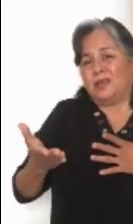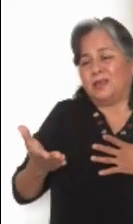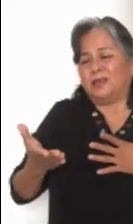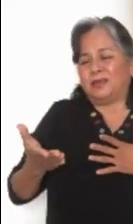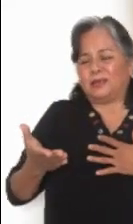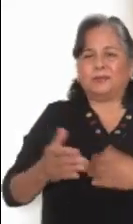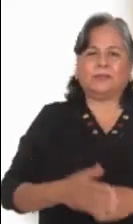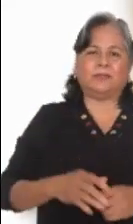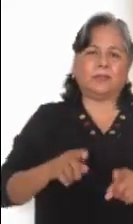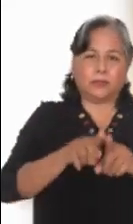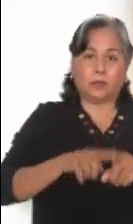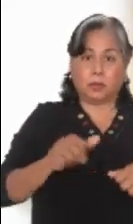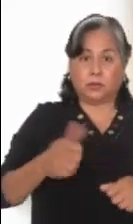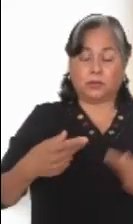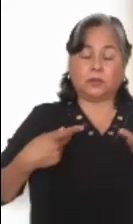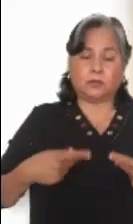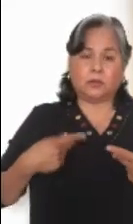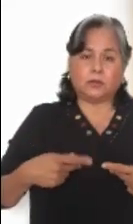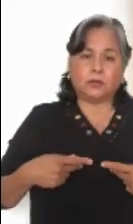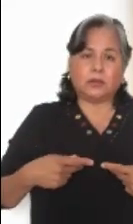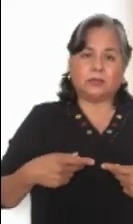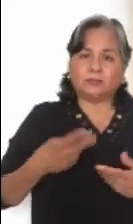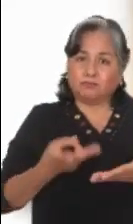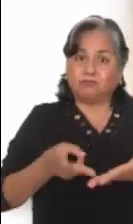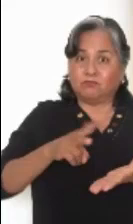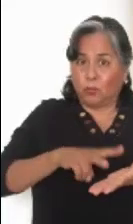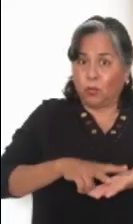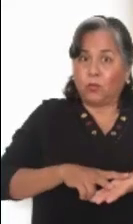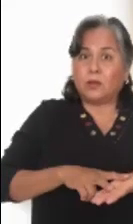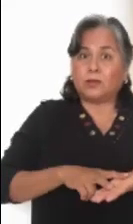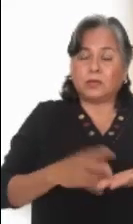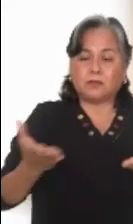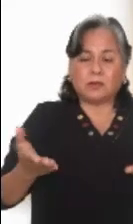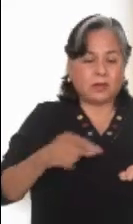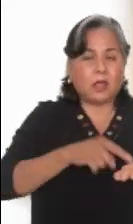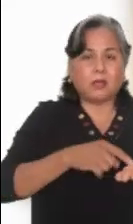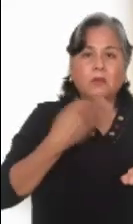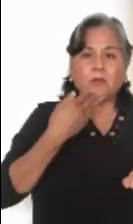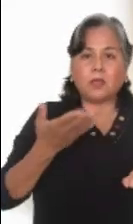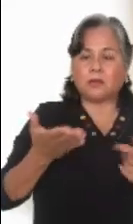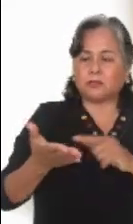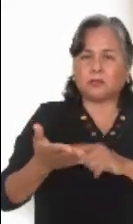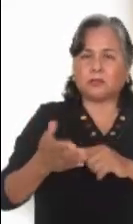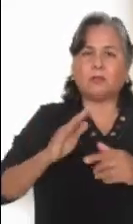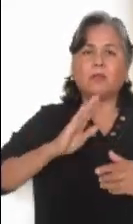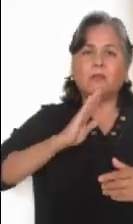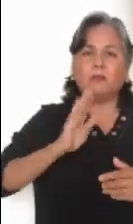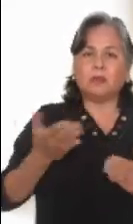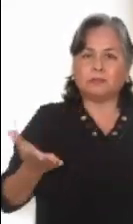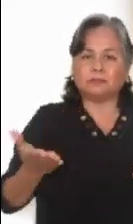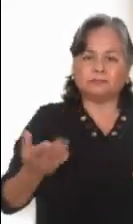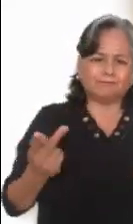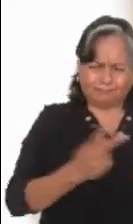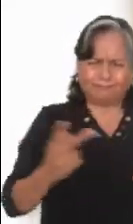juega a dos fuegos y quisiera estar en ambos lados. La primera lectura de este día